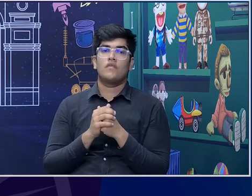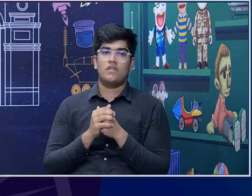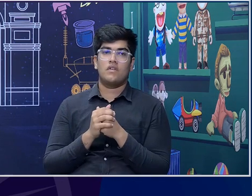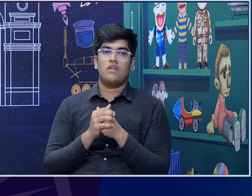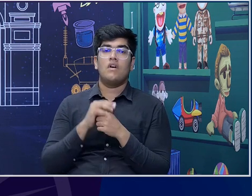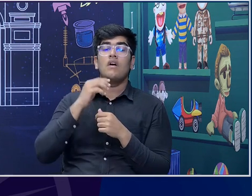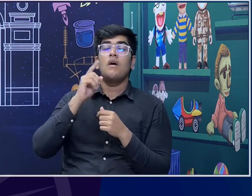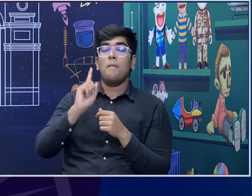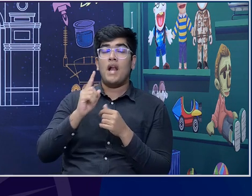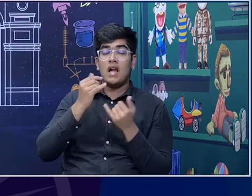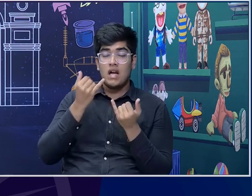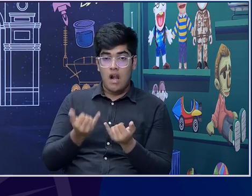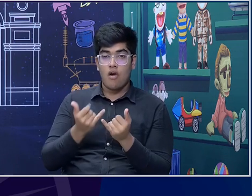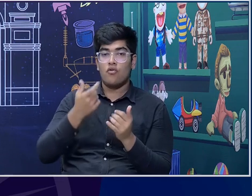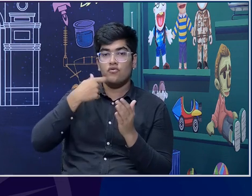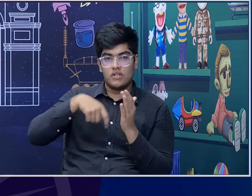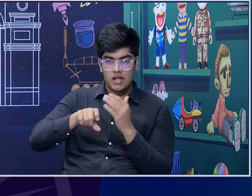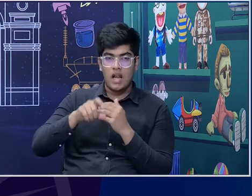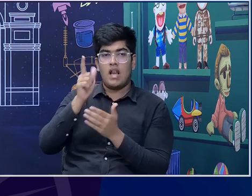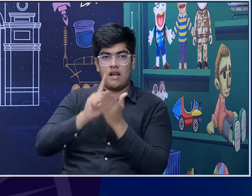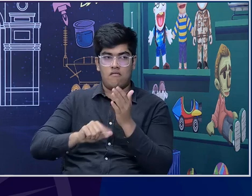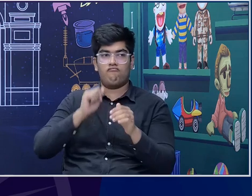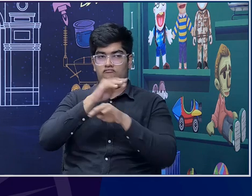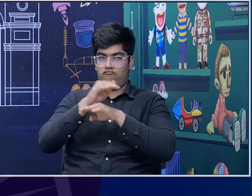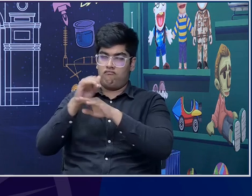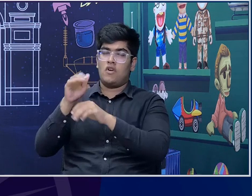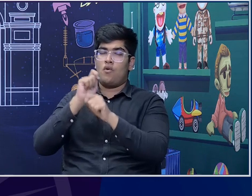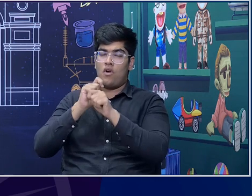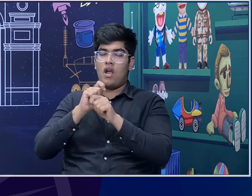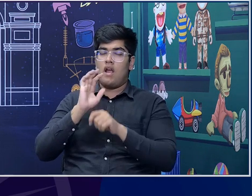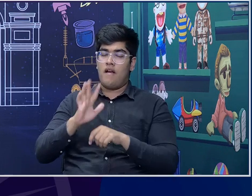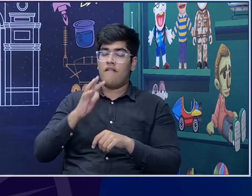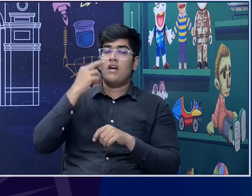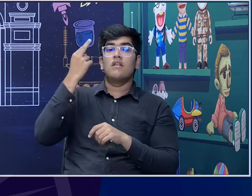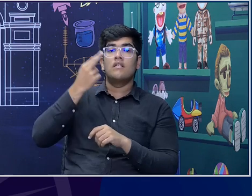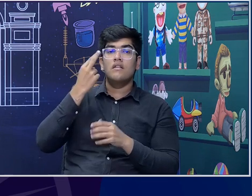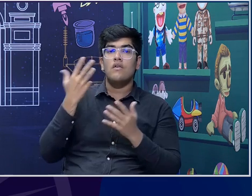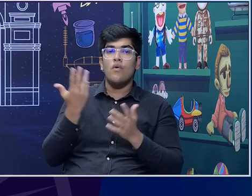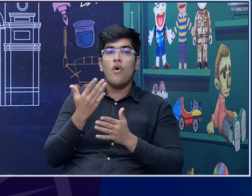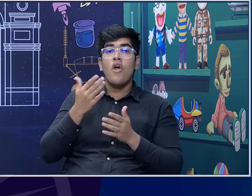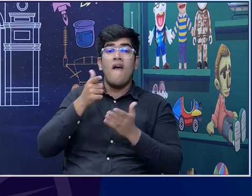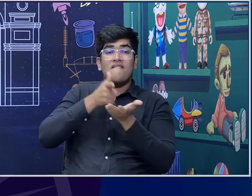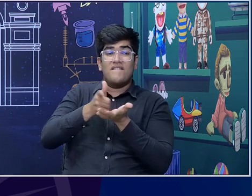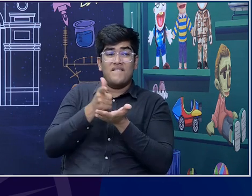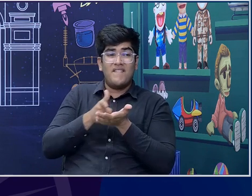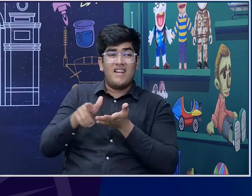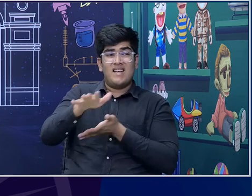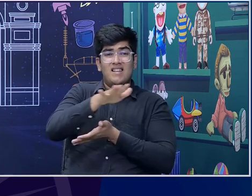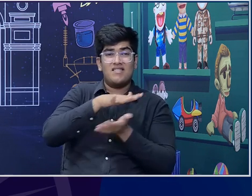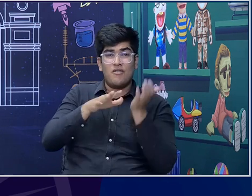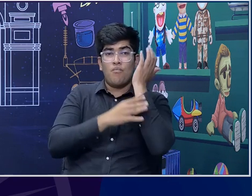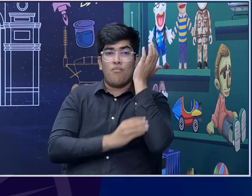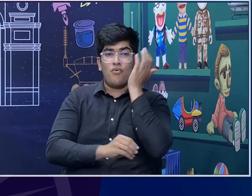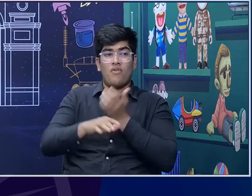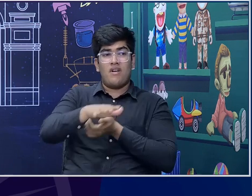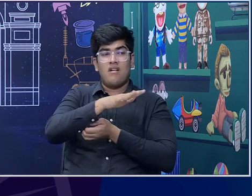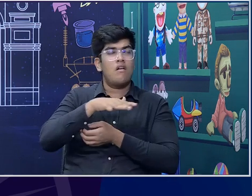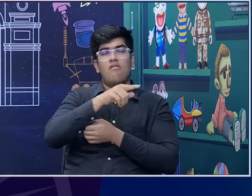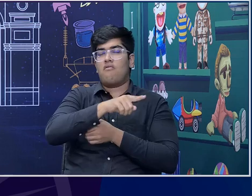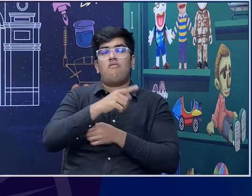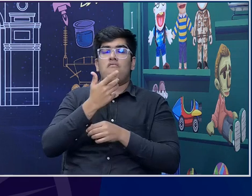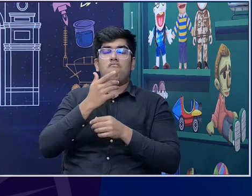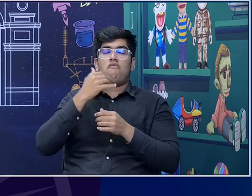ये सुविधा नहीं है वहाँ उनको ये सारे कामों के लिए खुद जाना पड़ता है लेकिन ये सारी सुविधाएं जो हैं वो